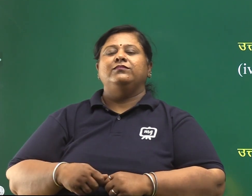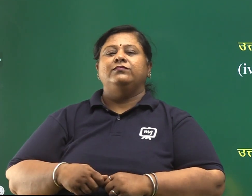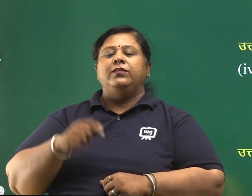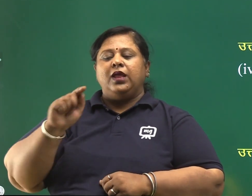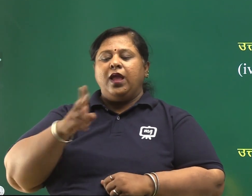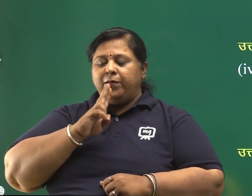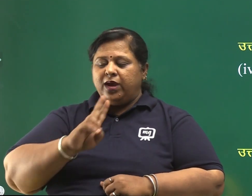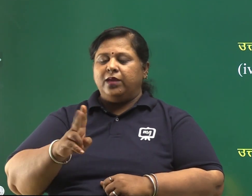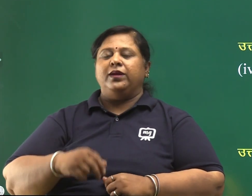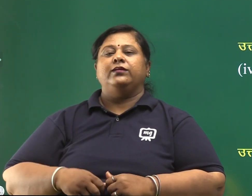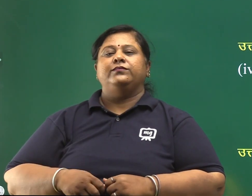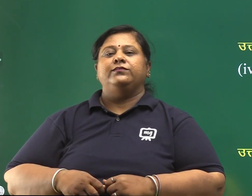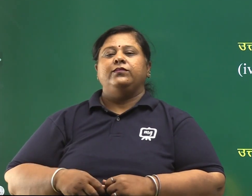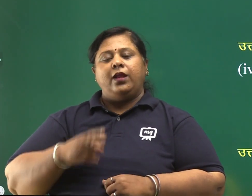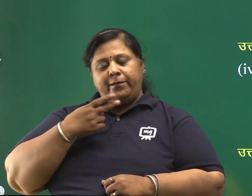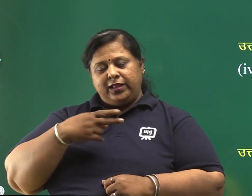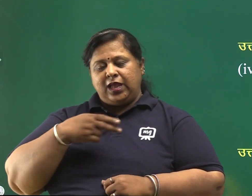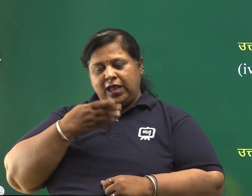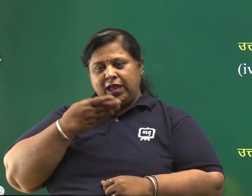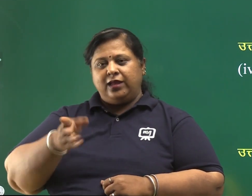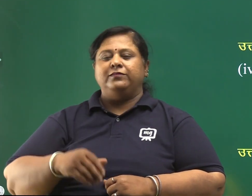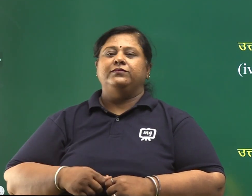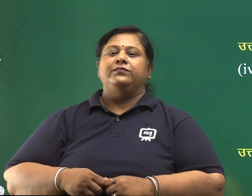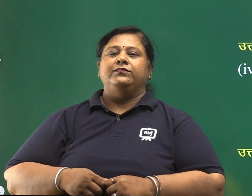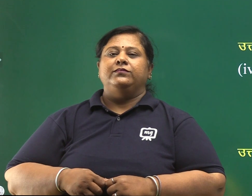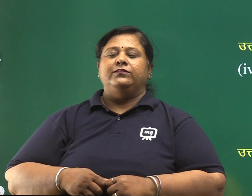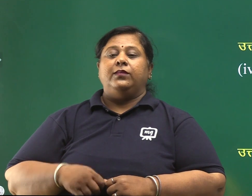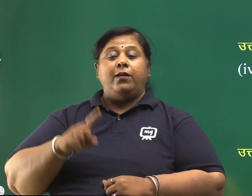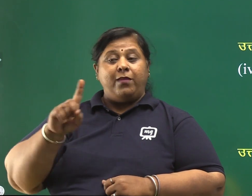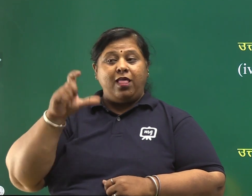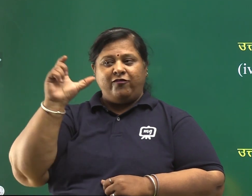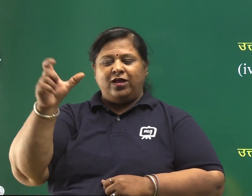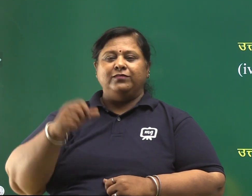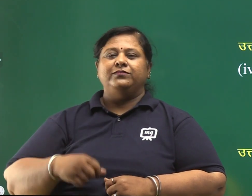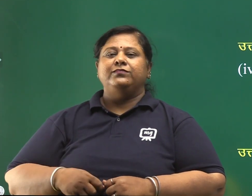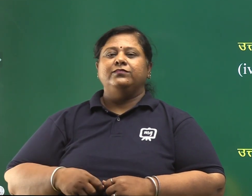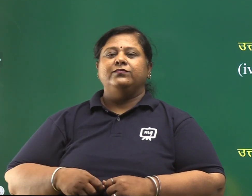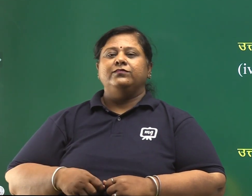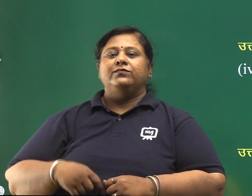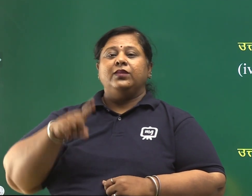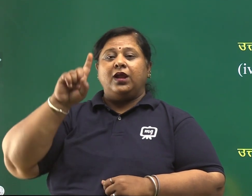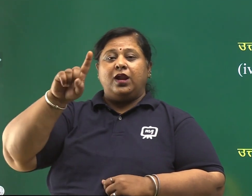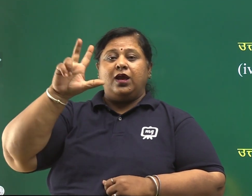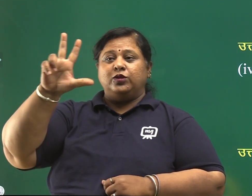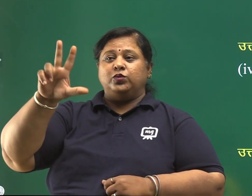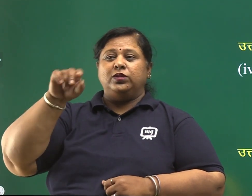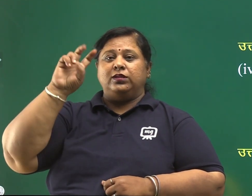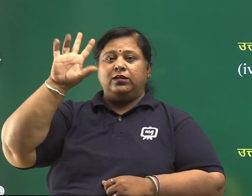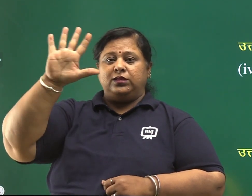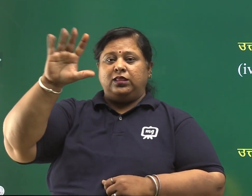के बारे में बताया गया है। पहला विकल्प 1857